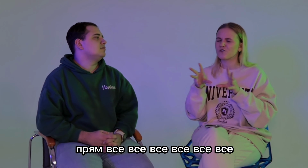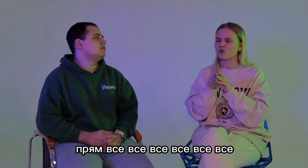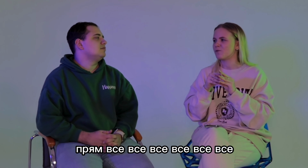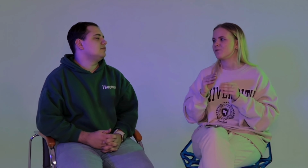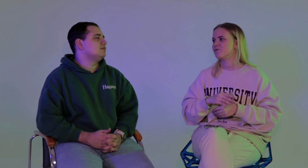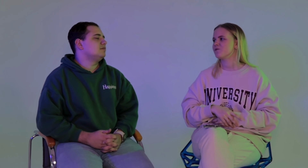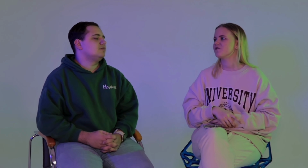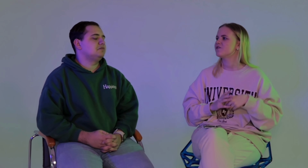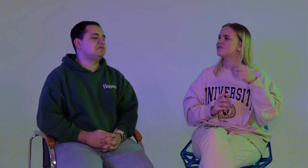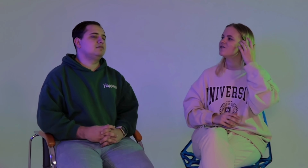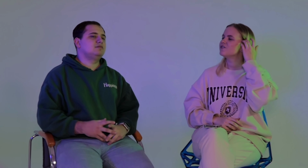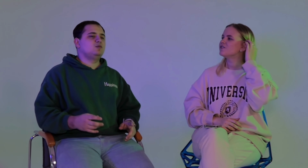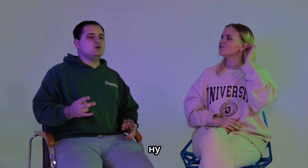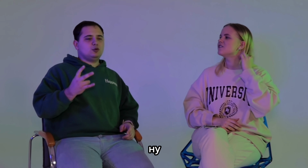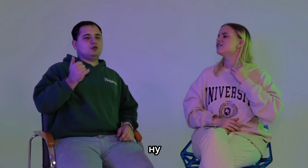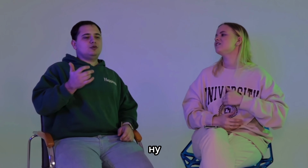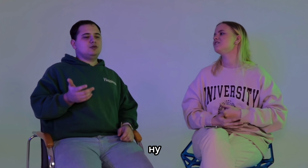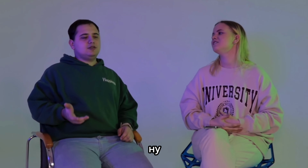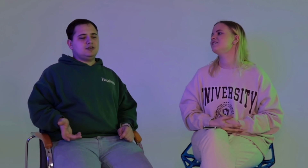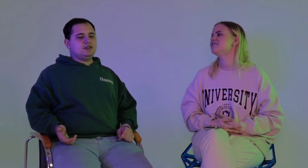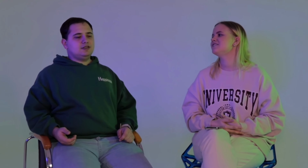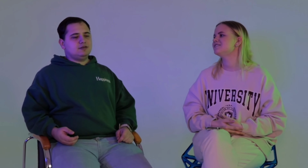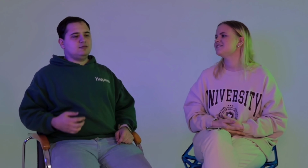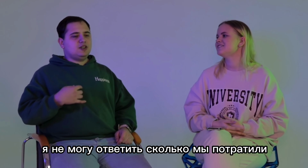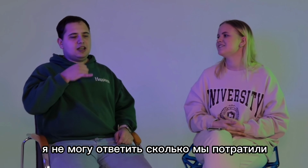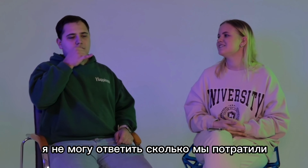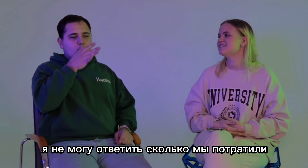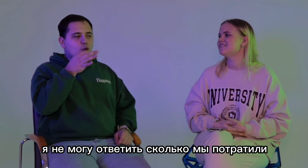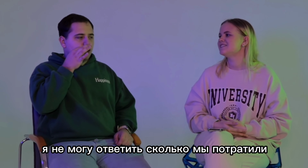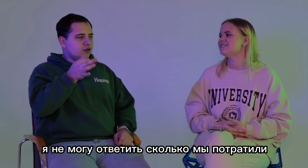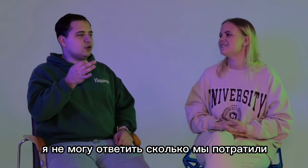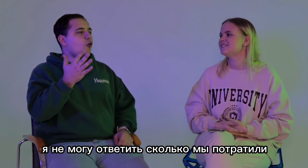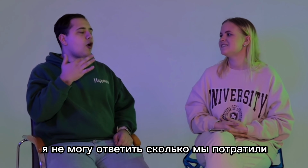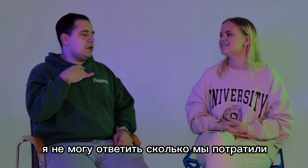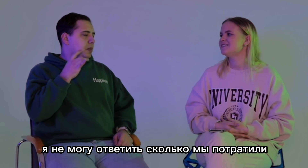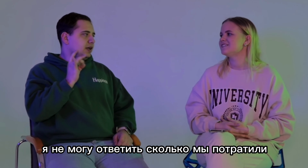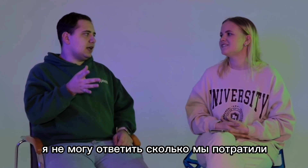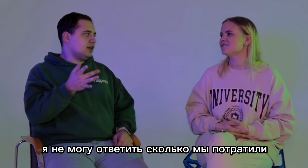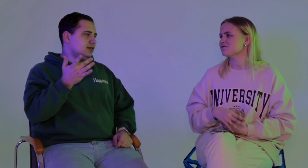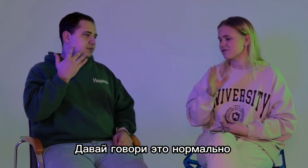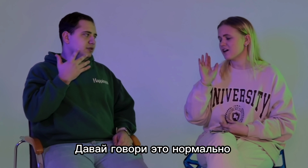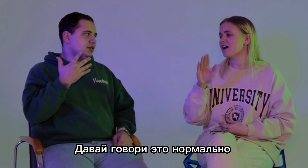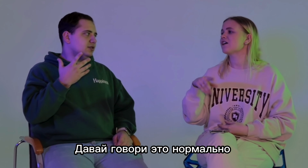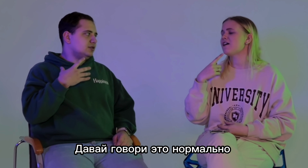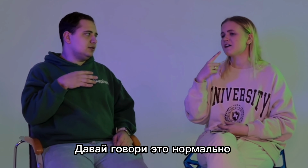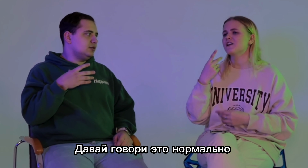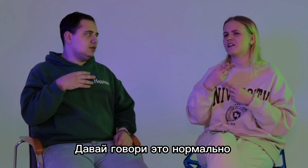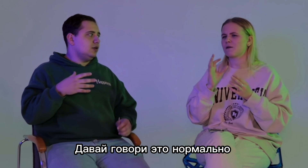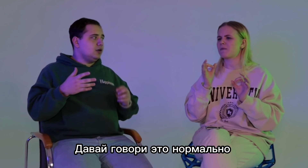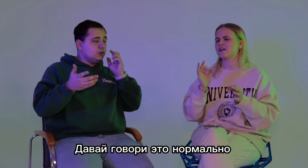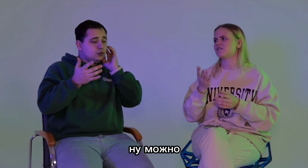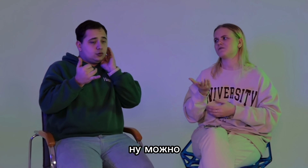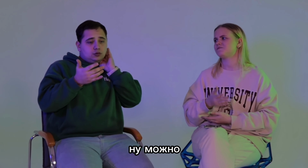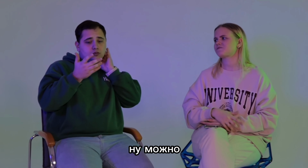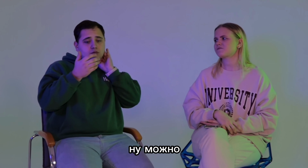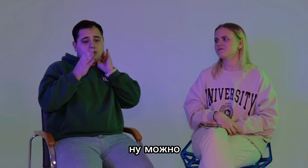все. Ну, я не могу ответить, сколько мы потратили. Говори, это нормально. Ну,